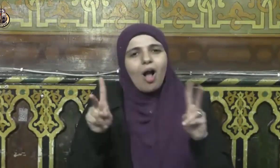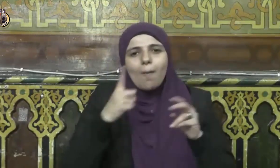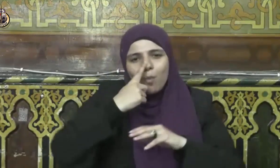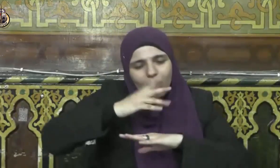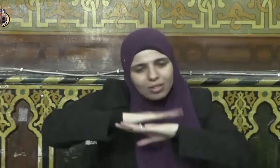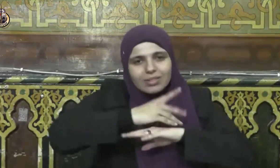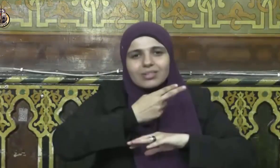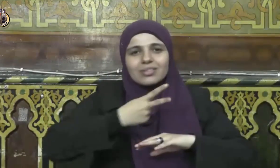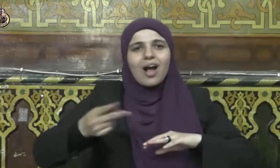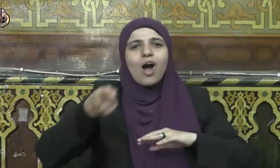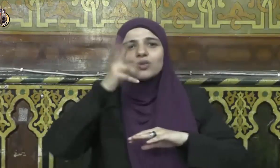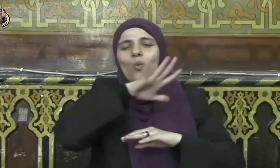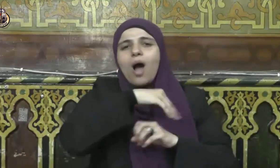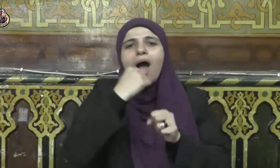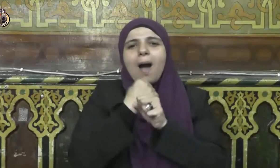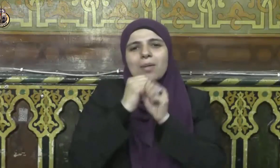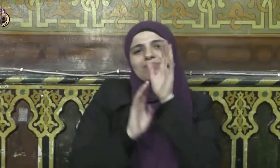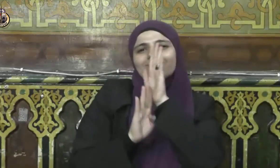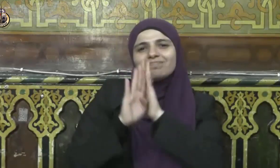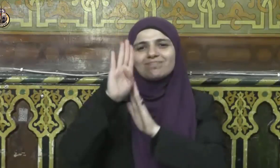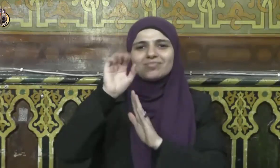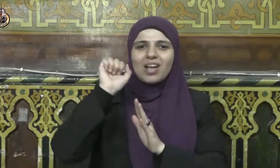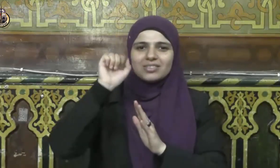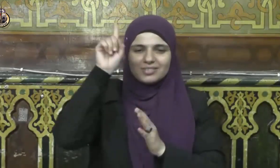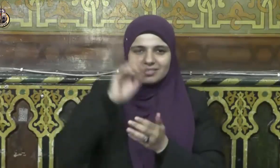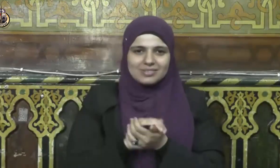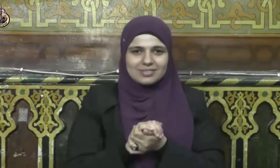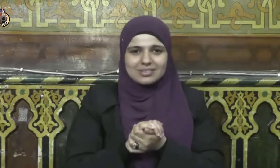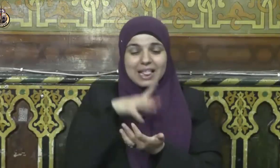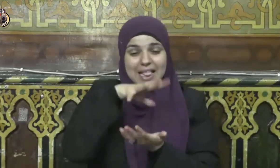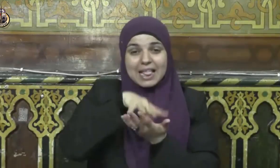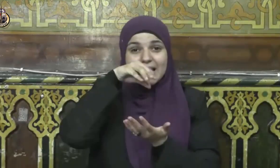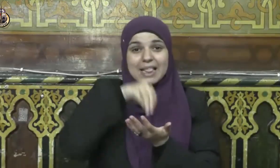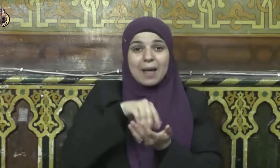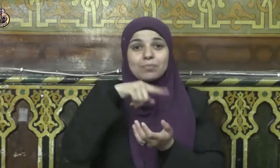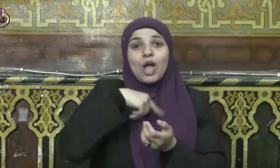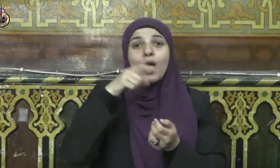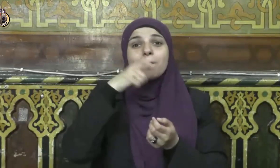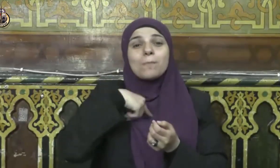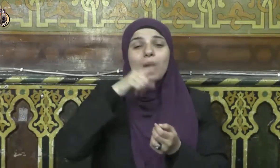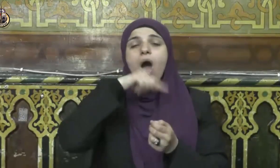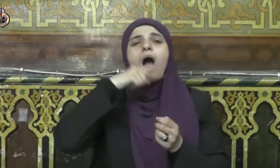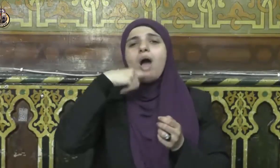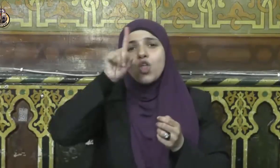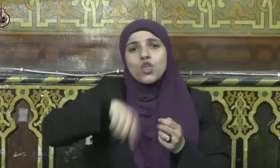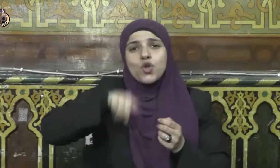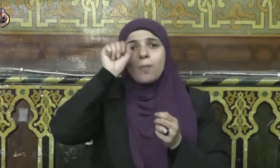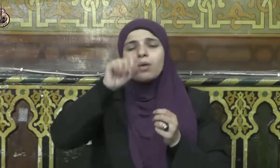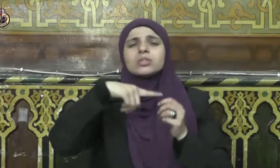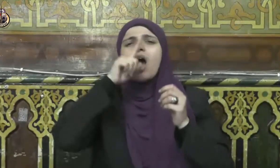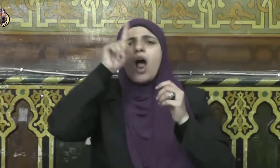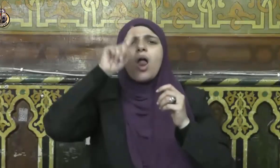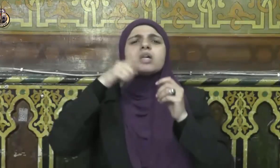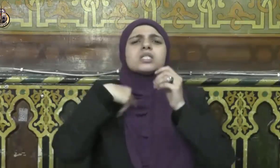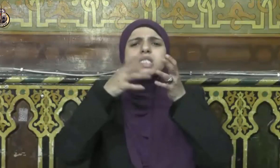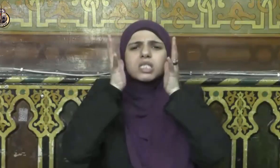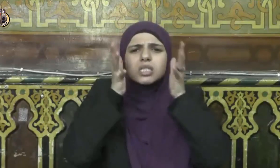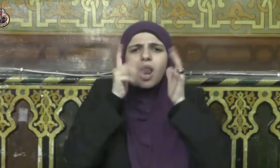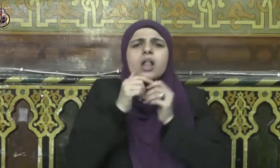وقبول طاعتهم ورفعة منزلتهم. فيبدأ المسلم يومه بالتكبير والصلاة